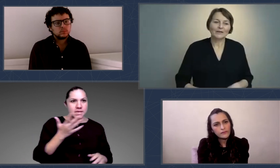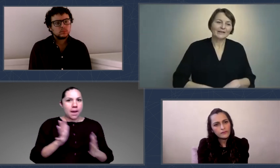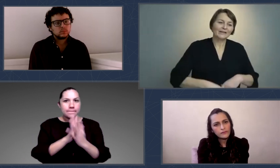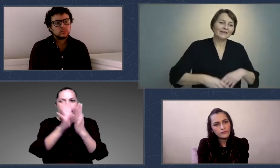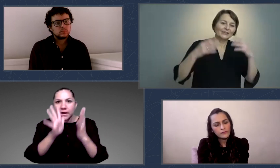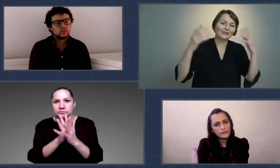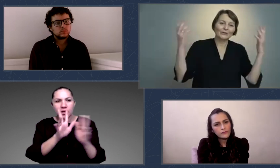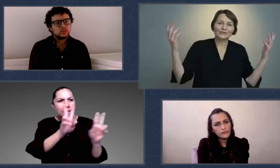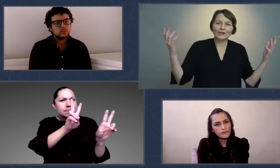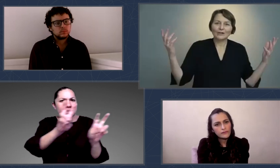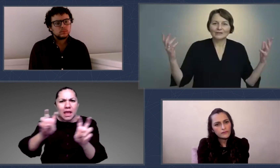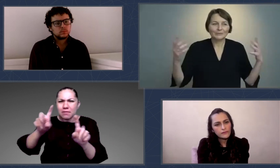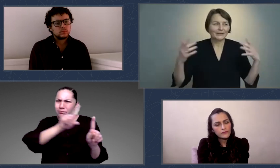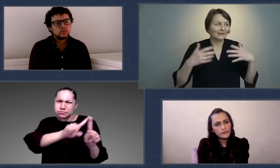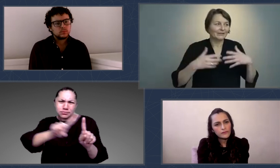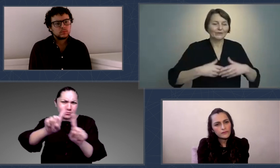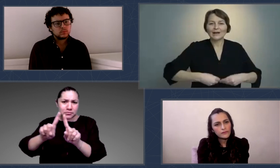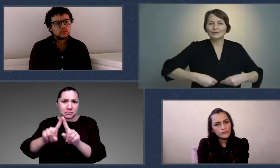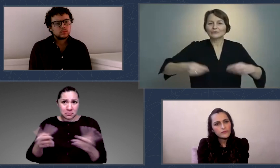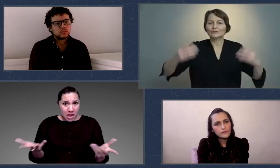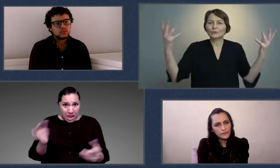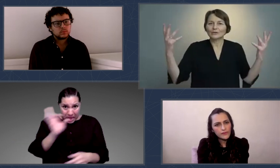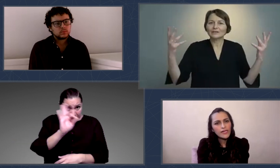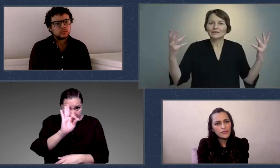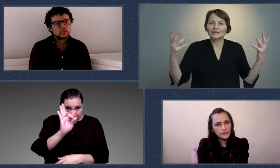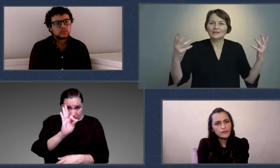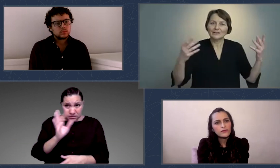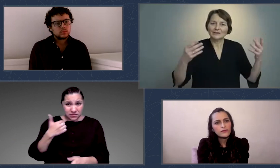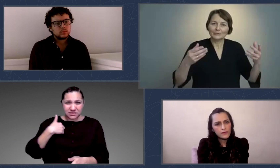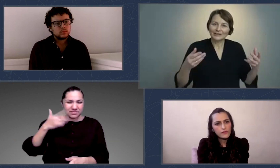puedo contribuir, no puedo participar. Entonces,